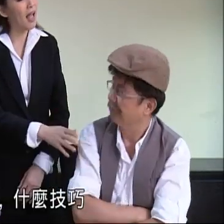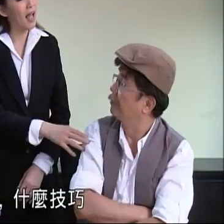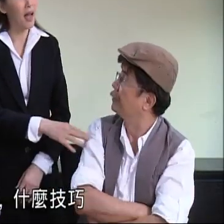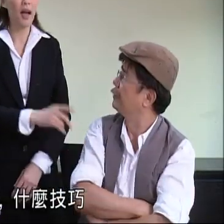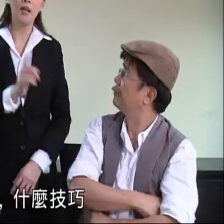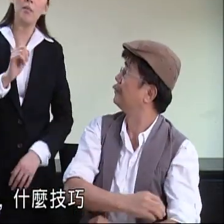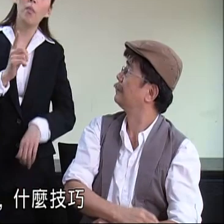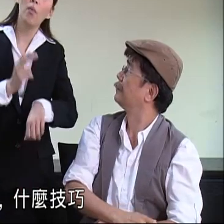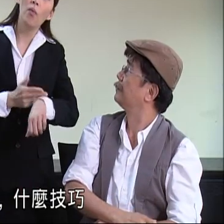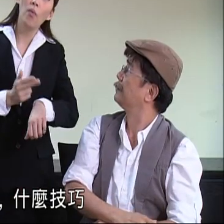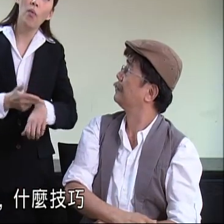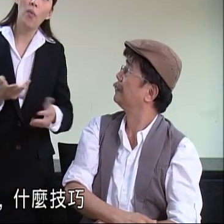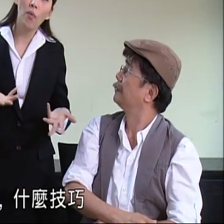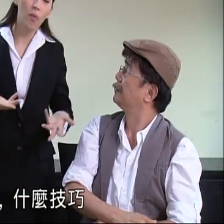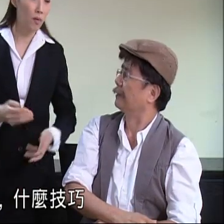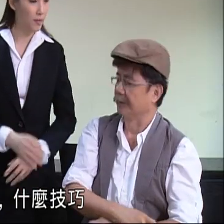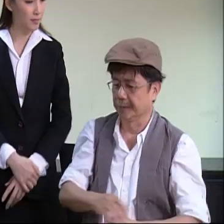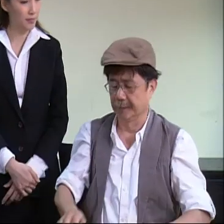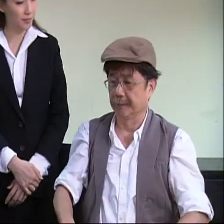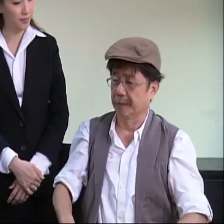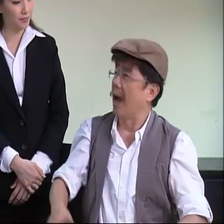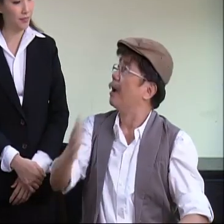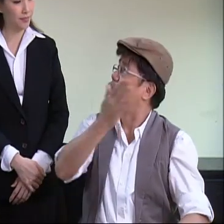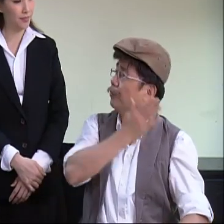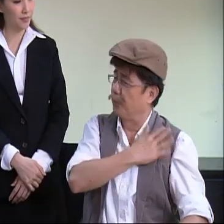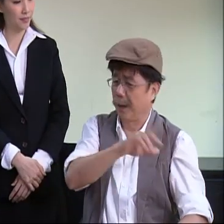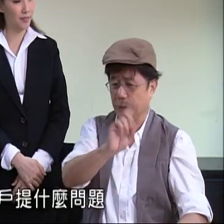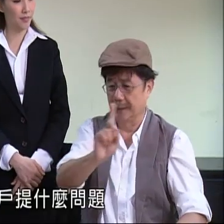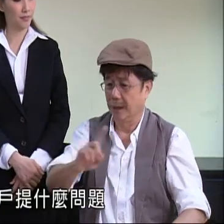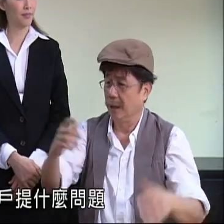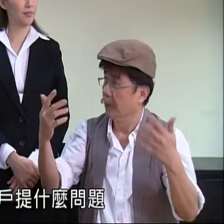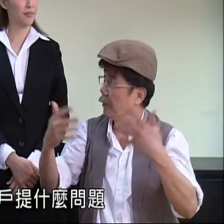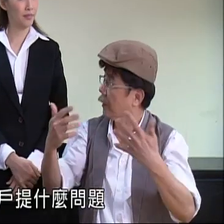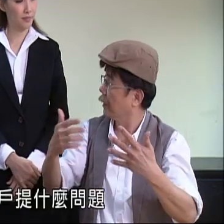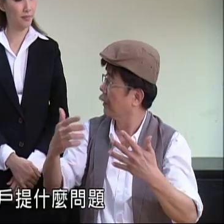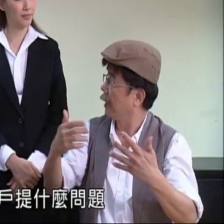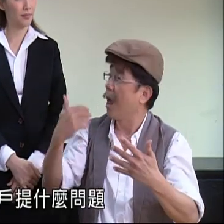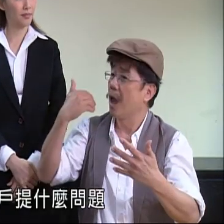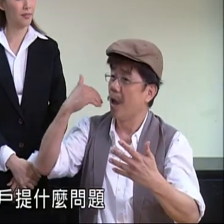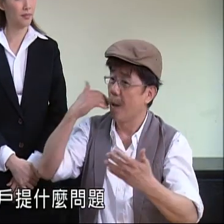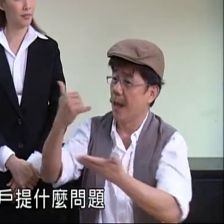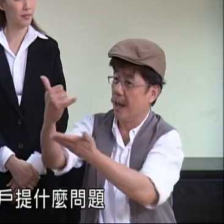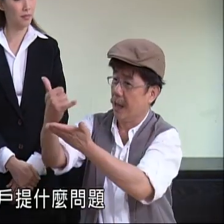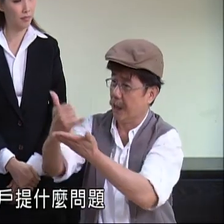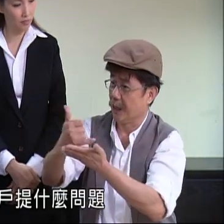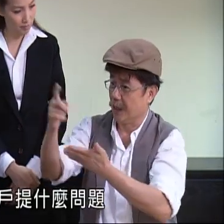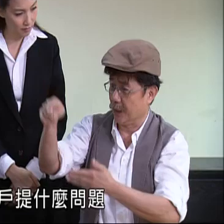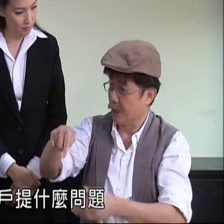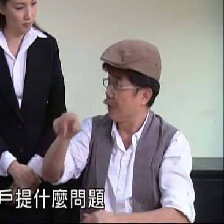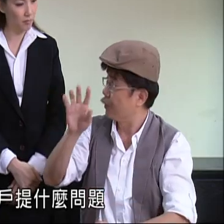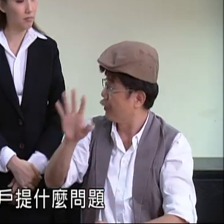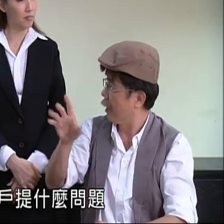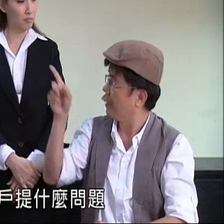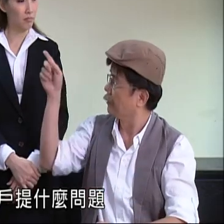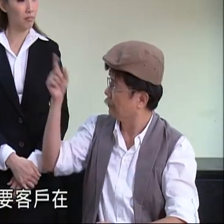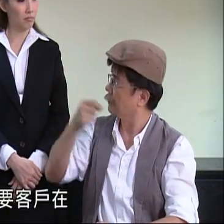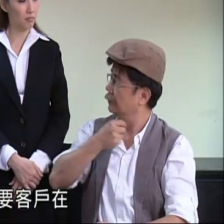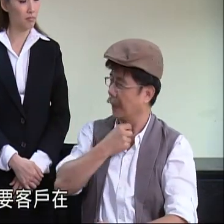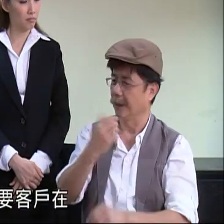乔导，什么技巧？ 哎，不管客户啊提什么问题，只要客户